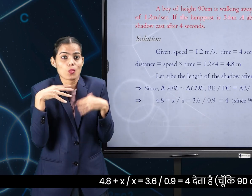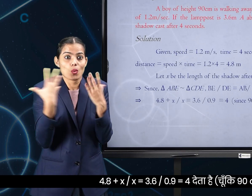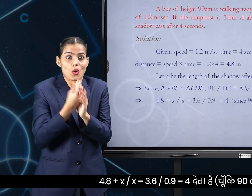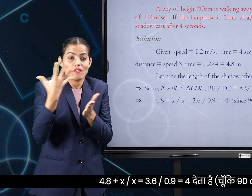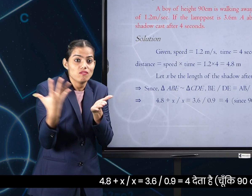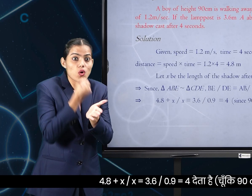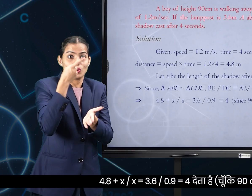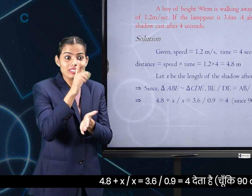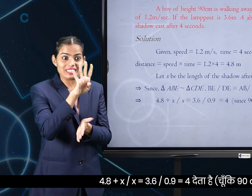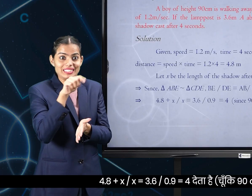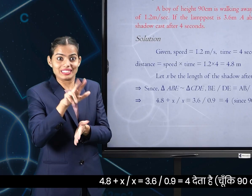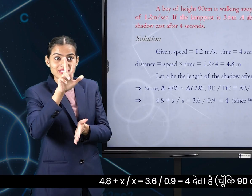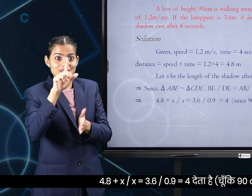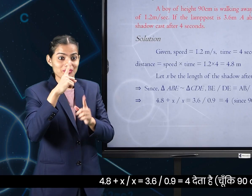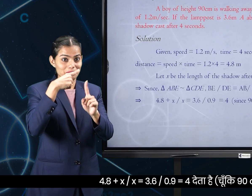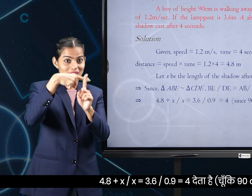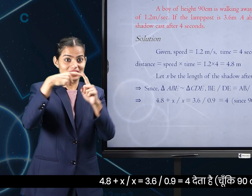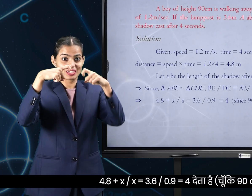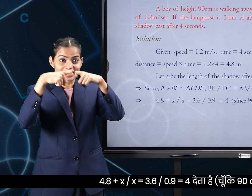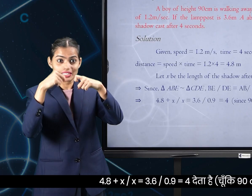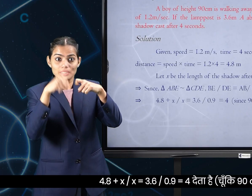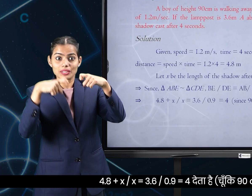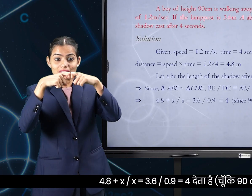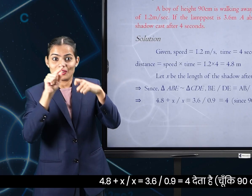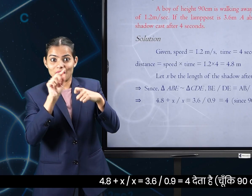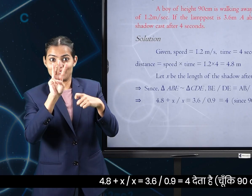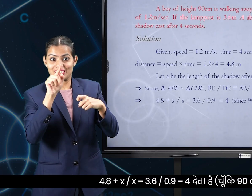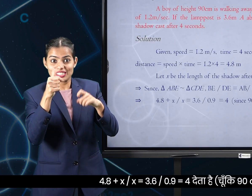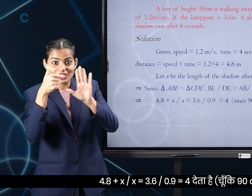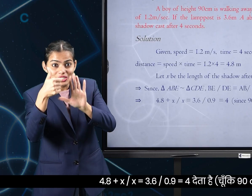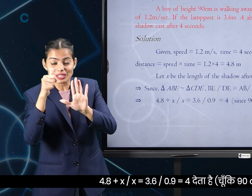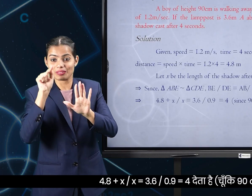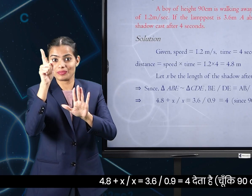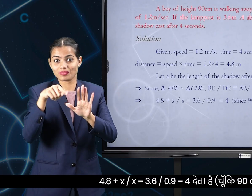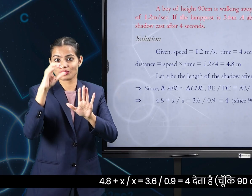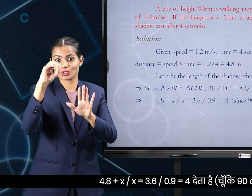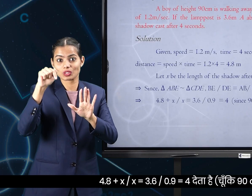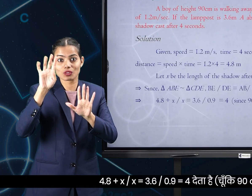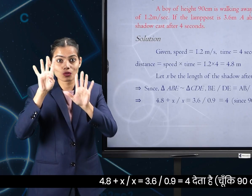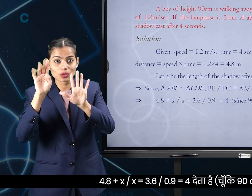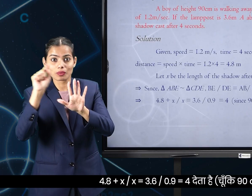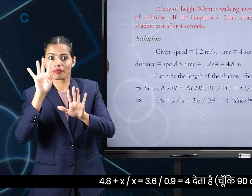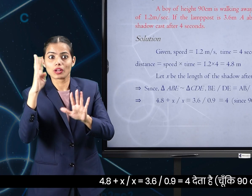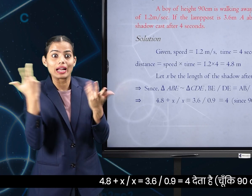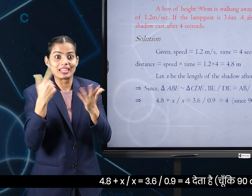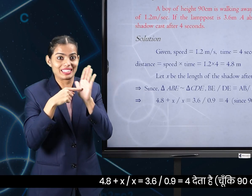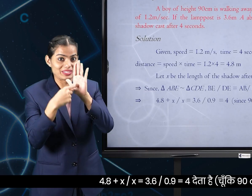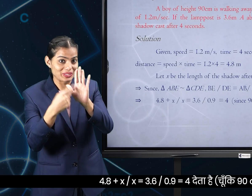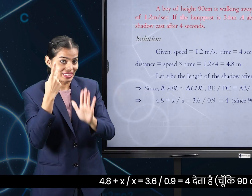4.8 plus x by x is equal to 3.6 by 0.9 is equal 4 देता है।